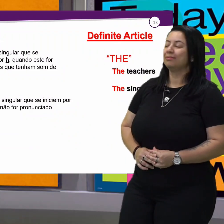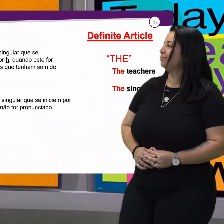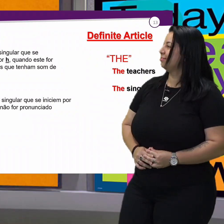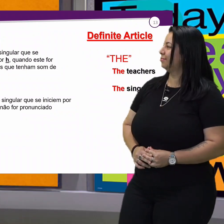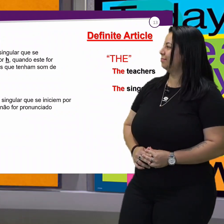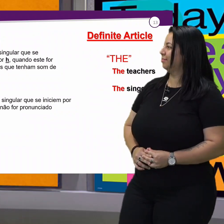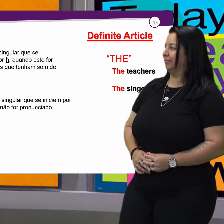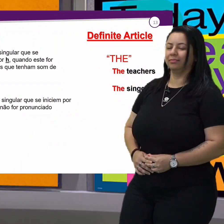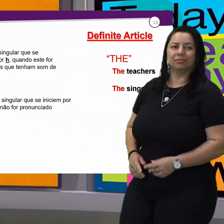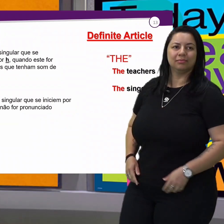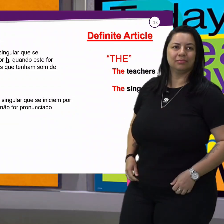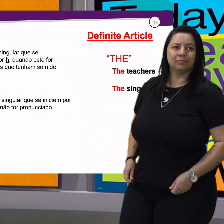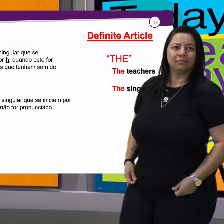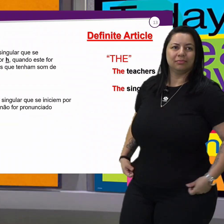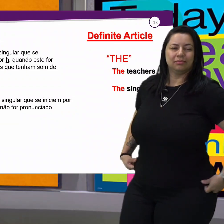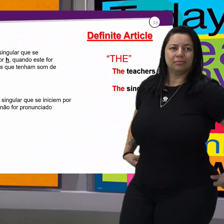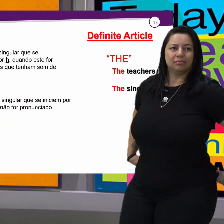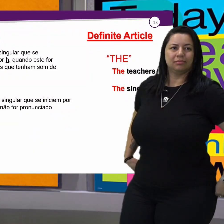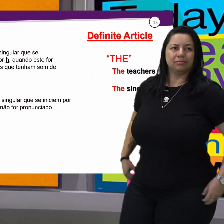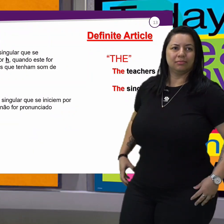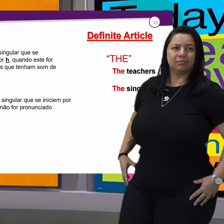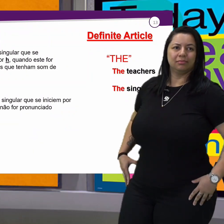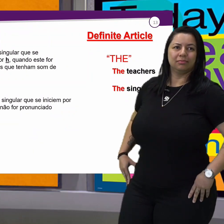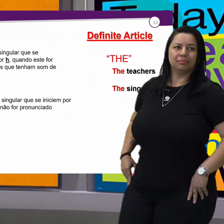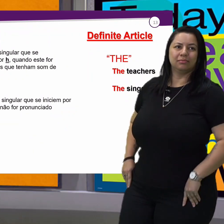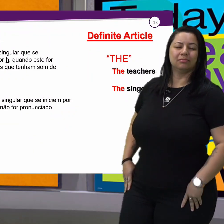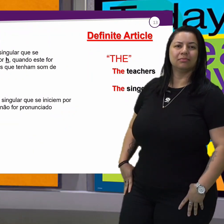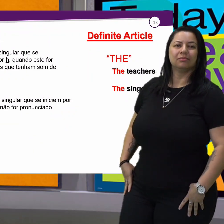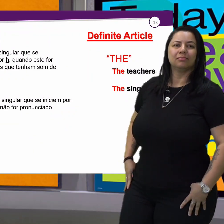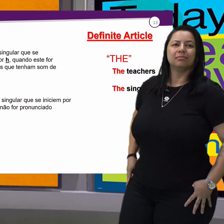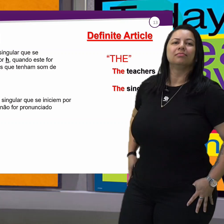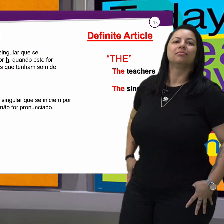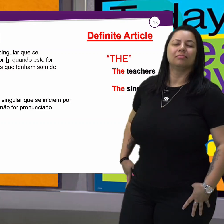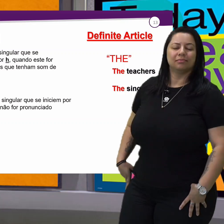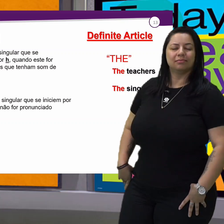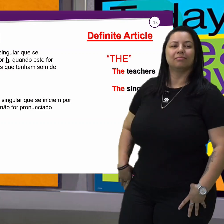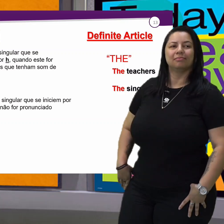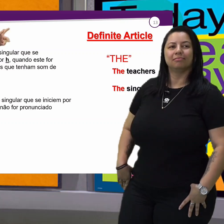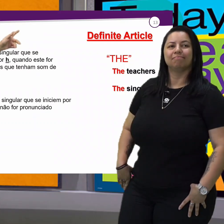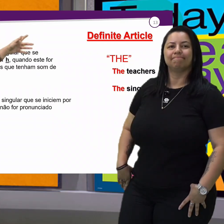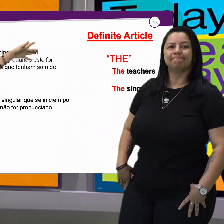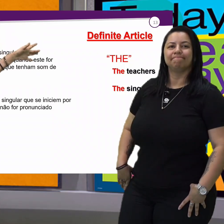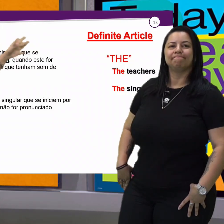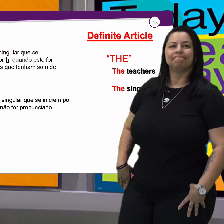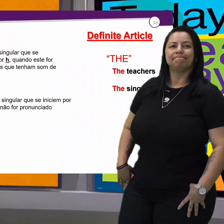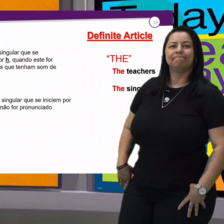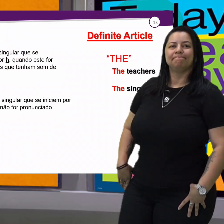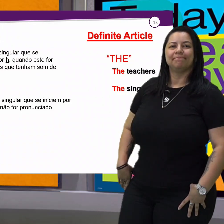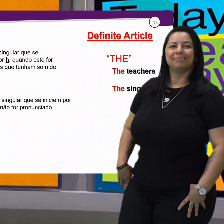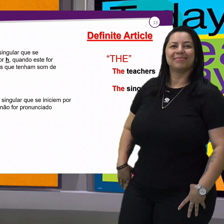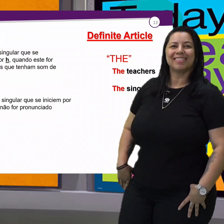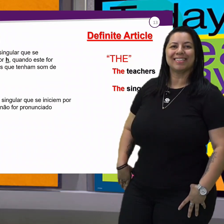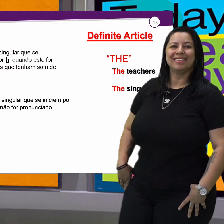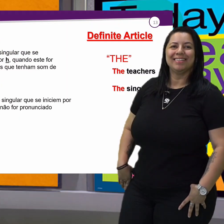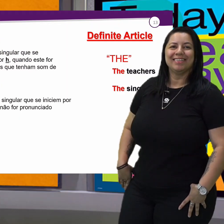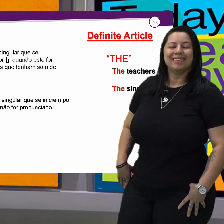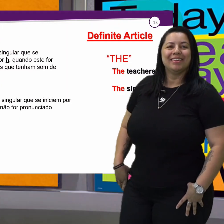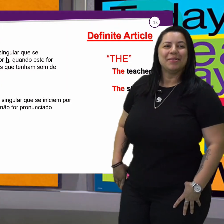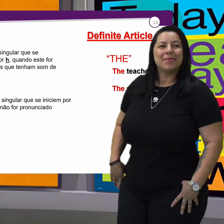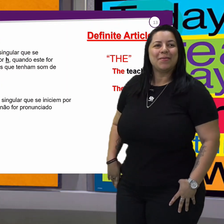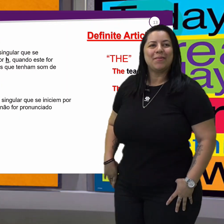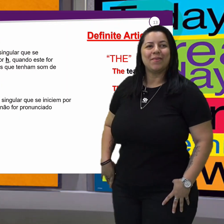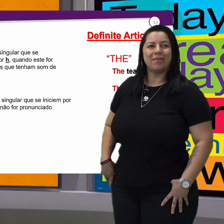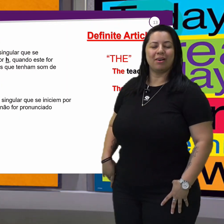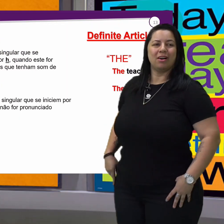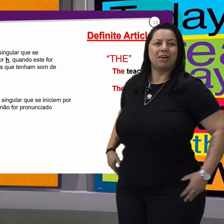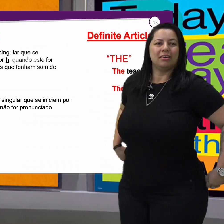tudo bem? Então, os indefinite article e os definite article, que vai ficar para depois. Vamos primeiro focar nesses dois aqui.